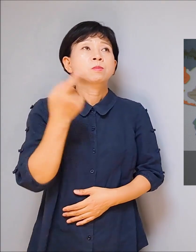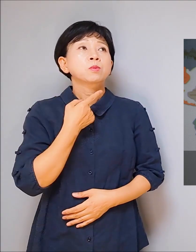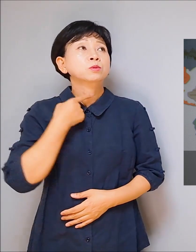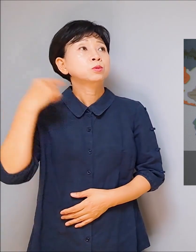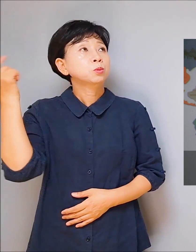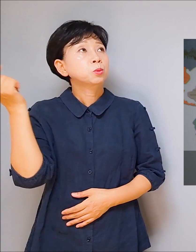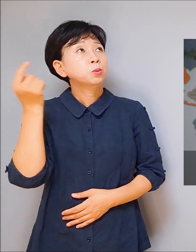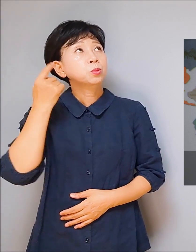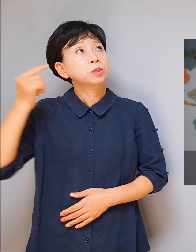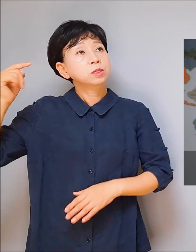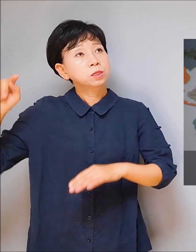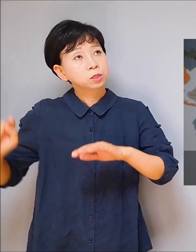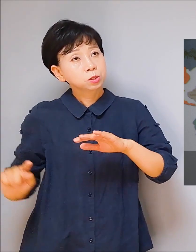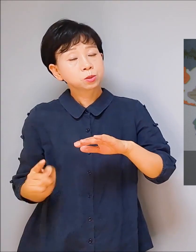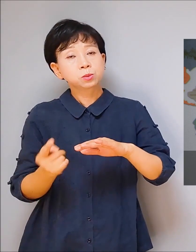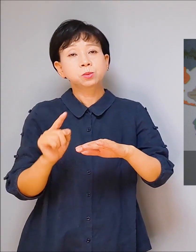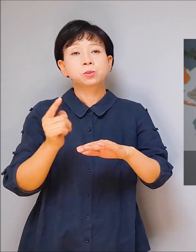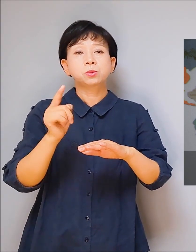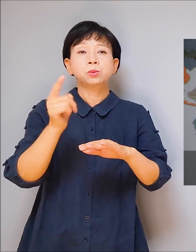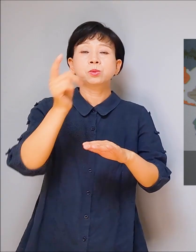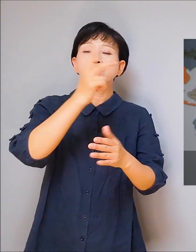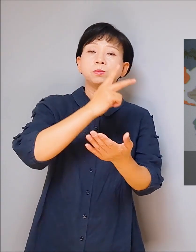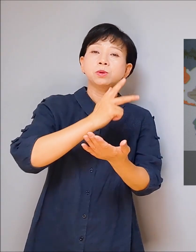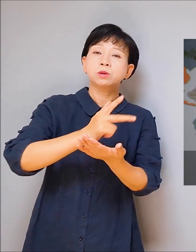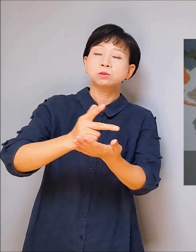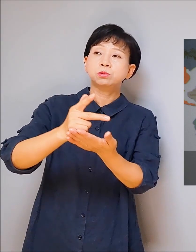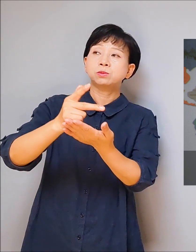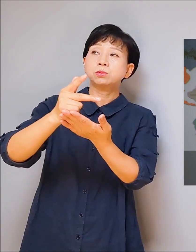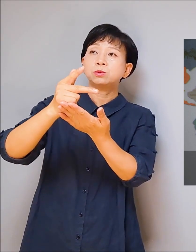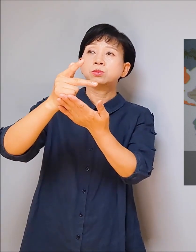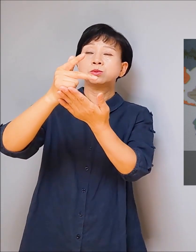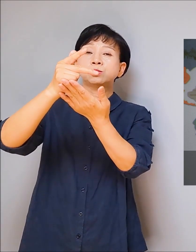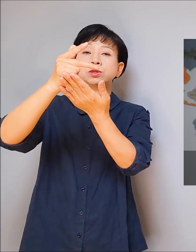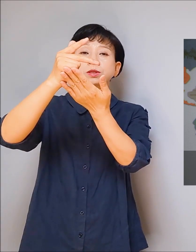은혜. 목소리 높여